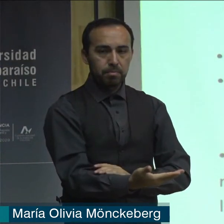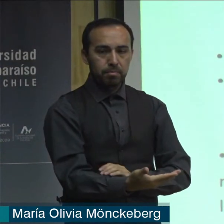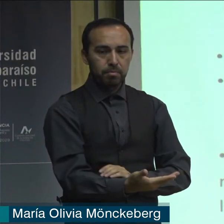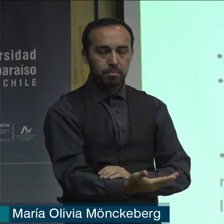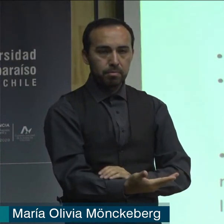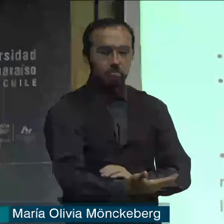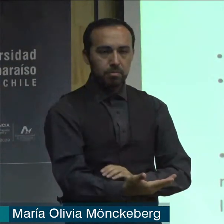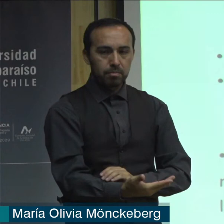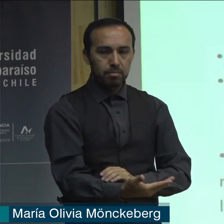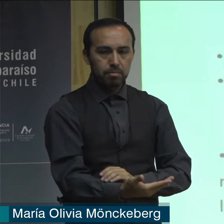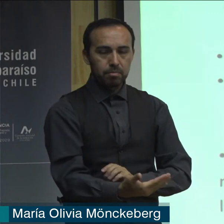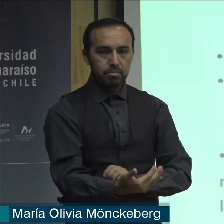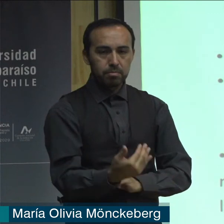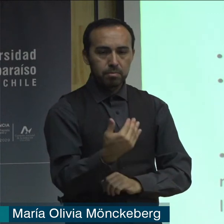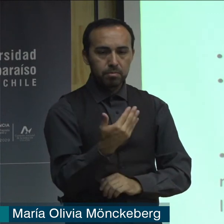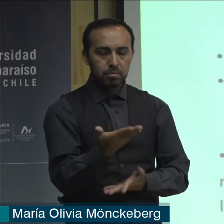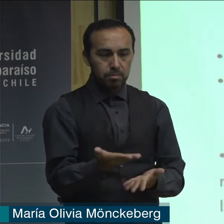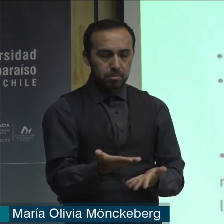entonces